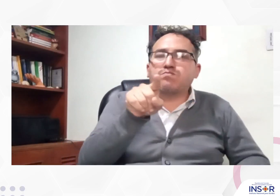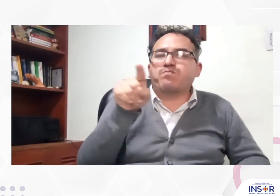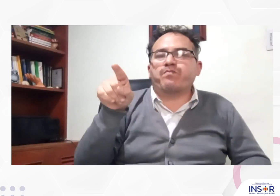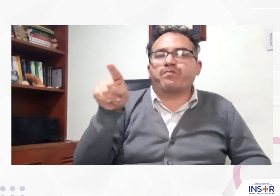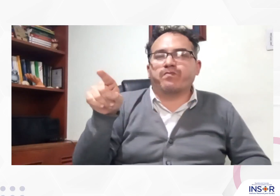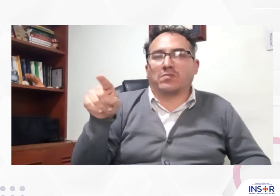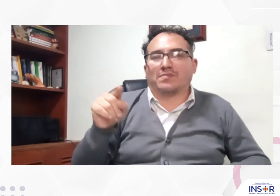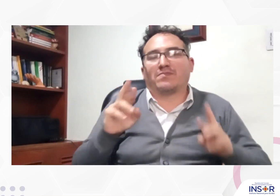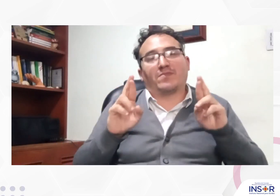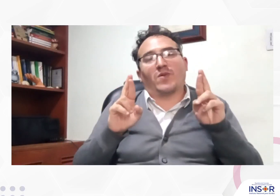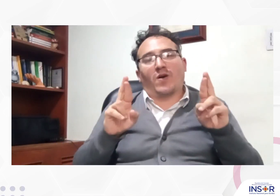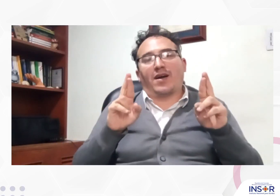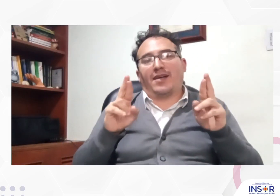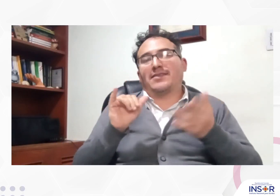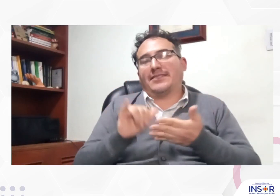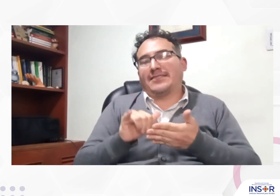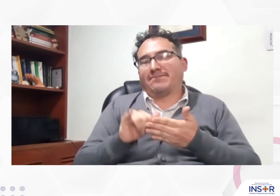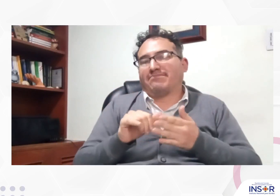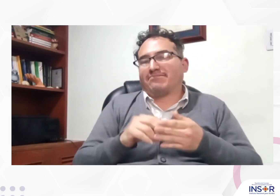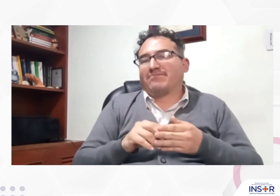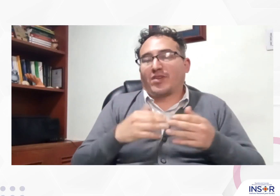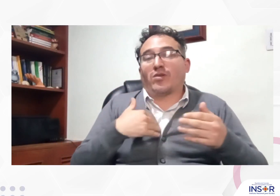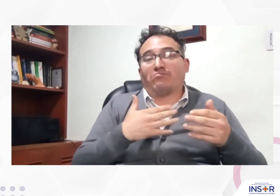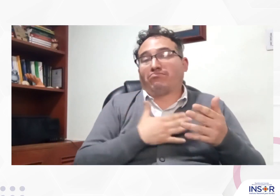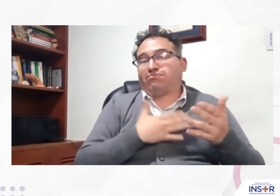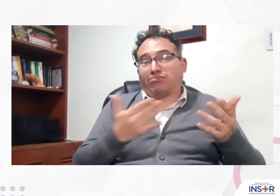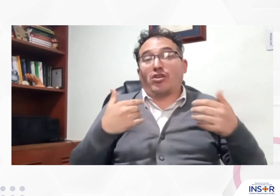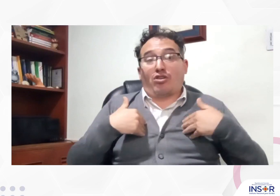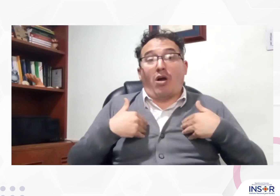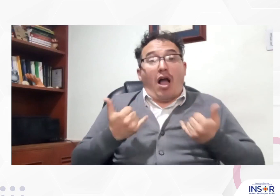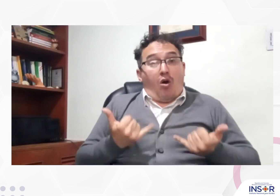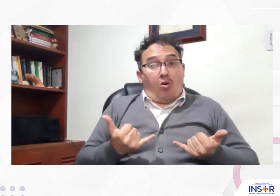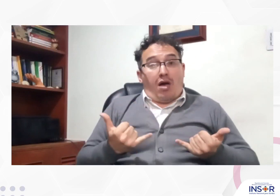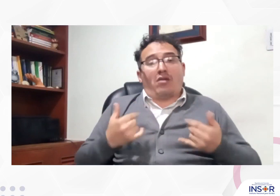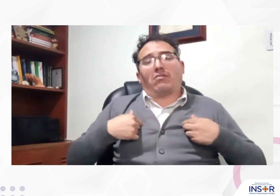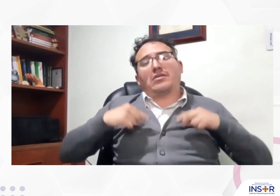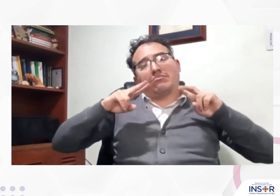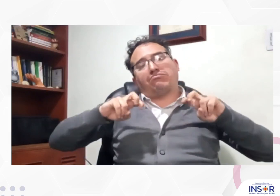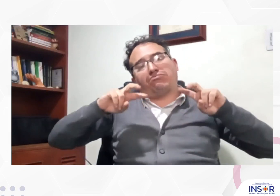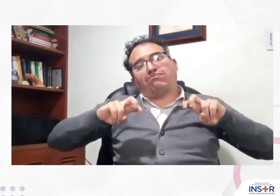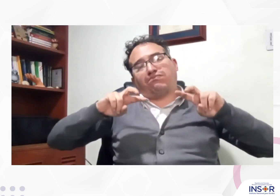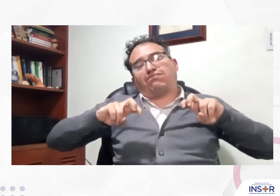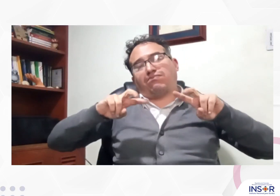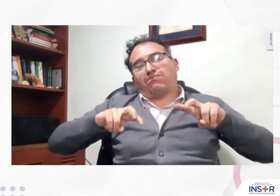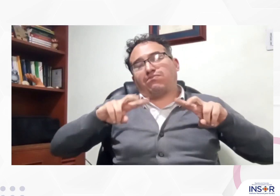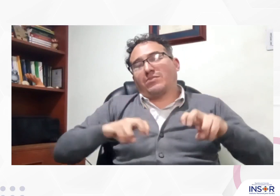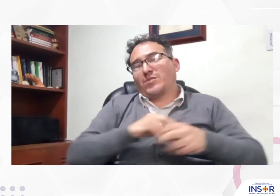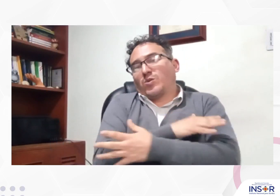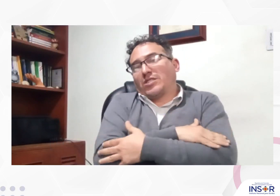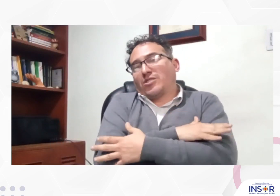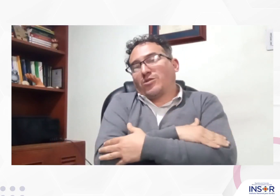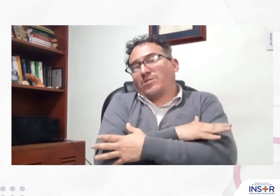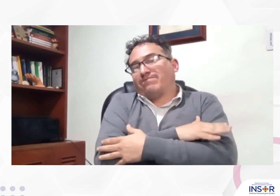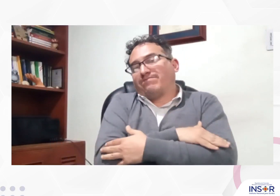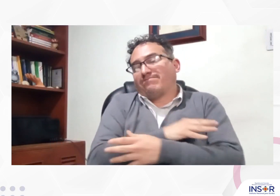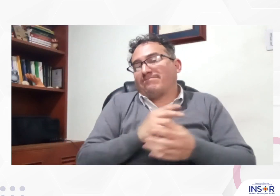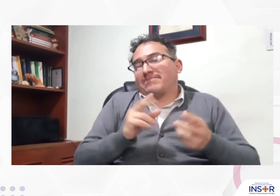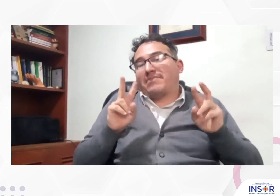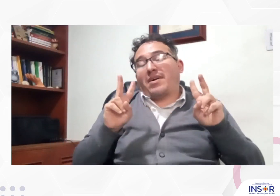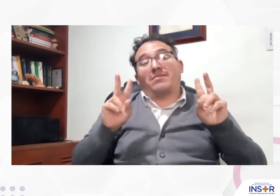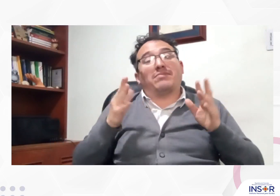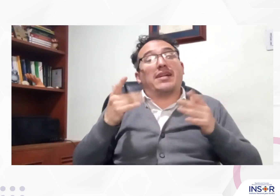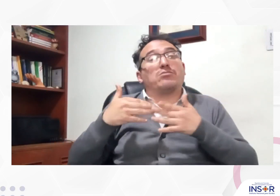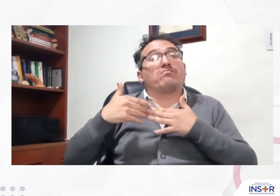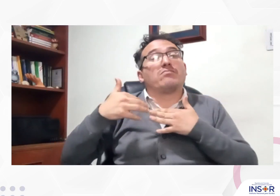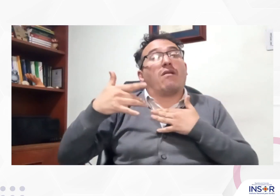conocimiento sordo, entre esas diversidades y pues ojalá pues se pueda hacer. Y con todo el gusto participé de este espacio. Yo pues